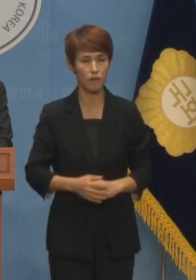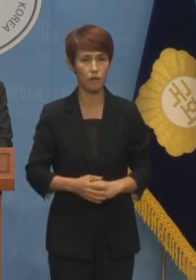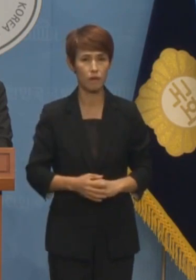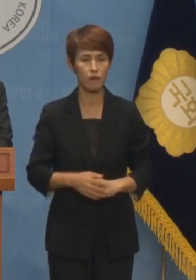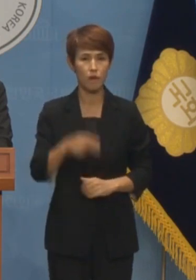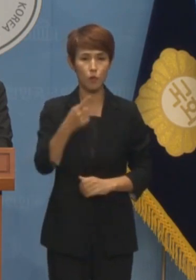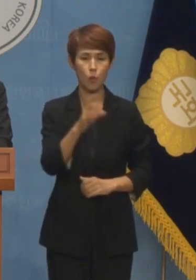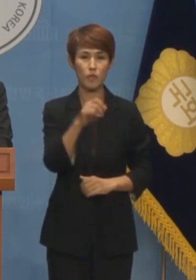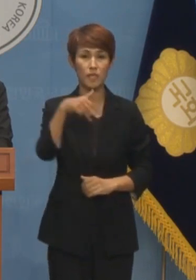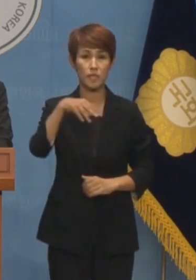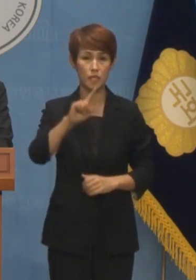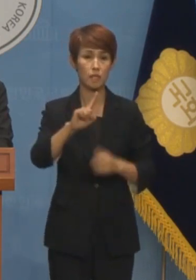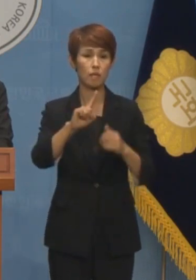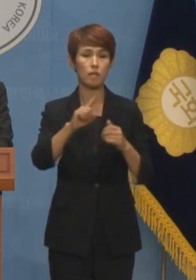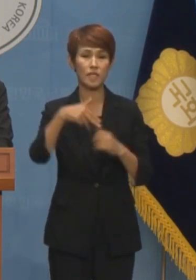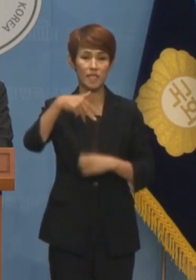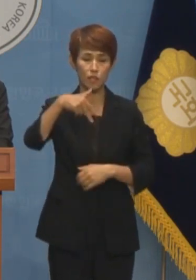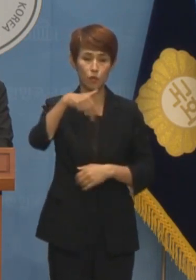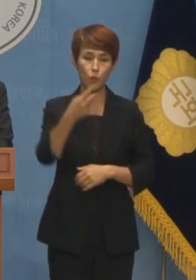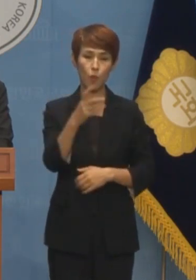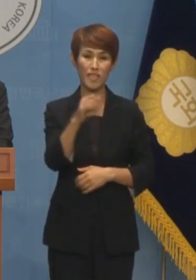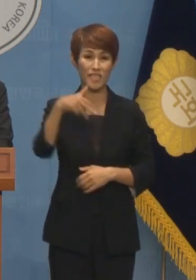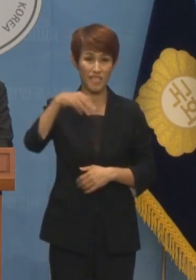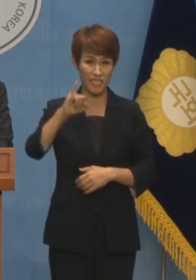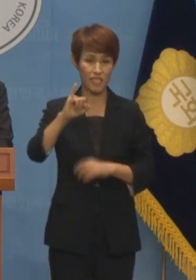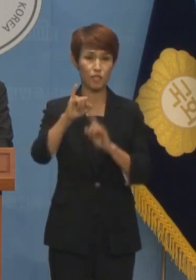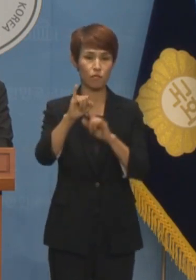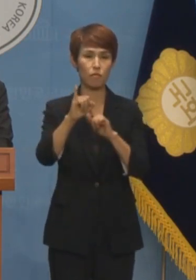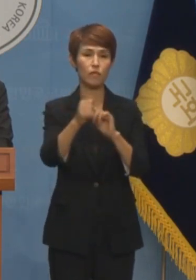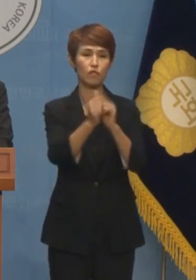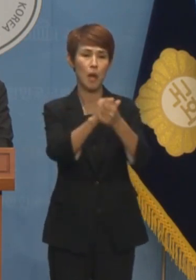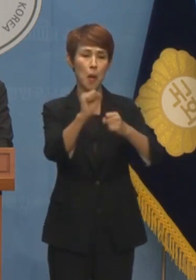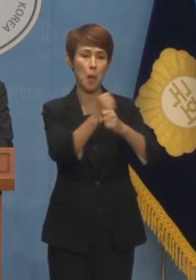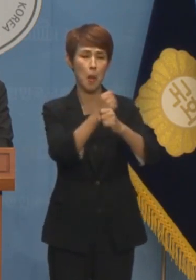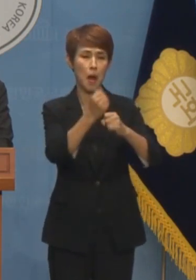도이치모터스 주가 조작 공범 이정호 씨가 말을 바꾸며